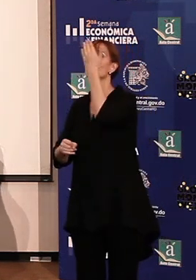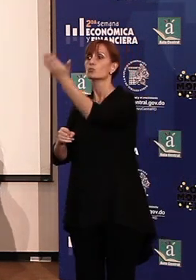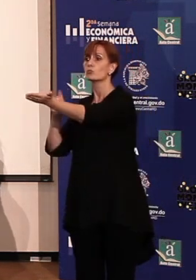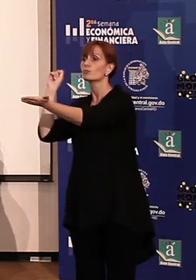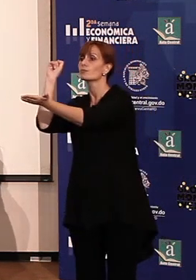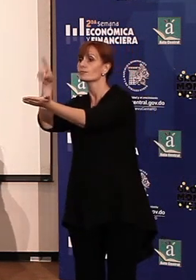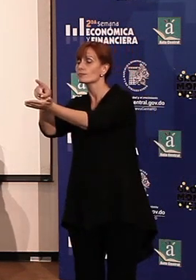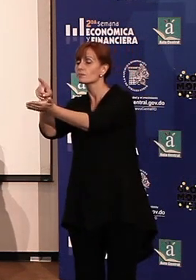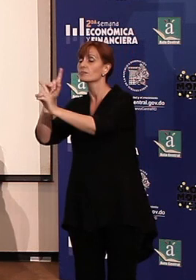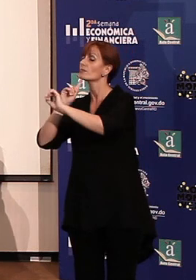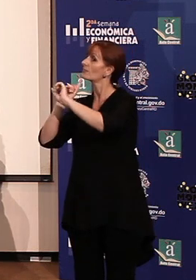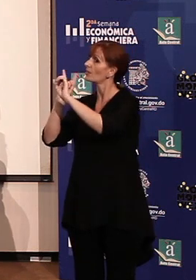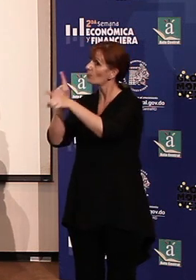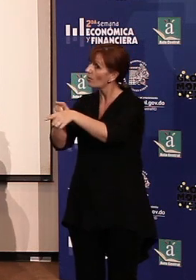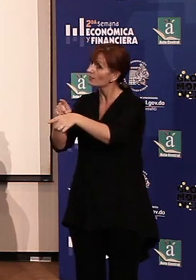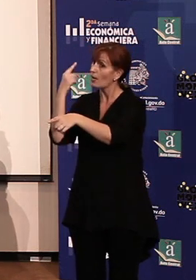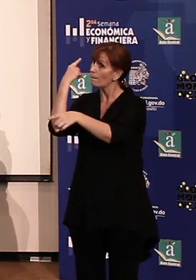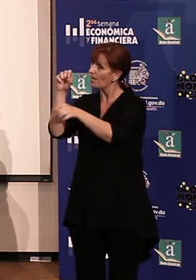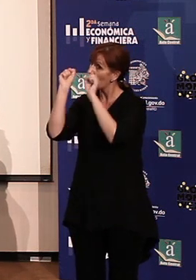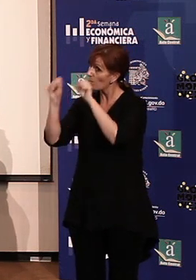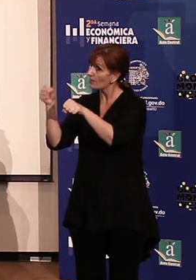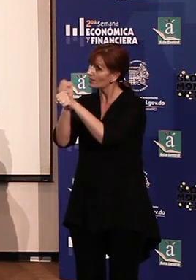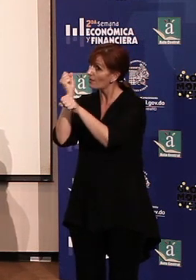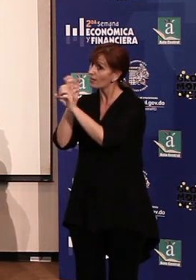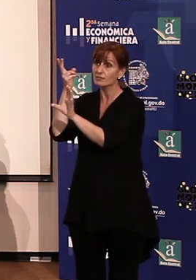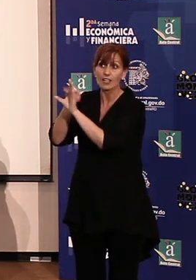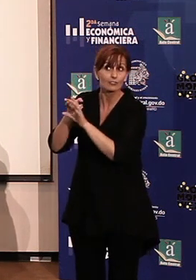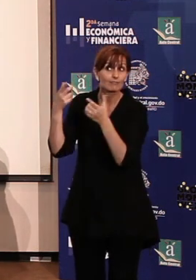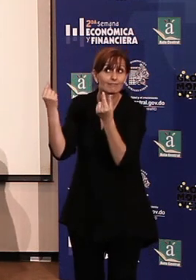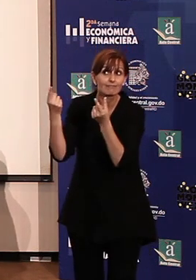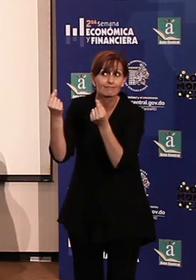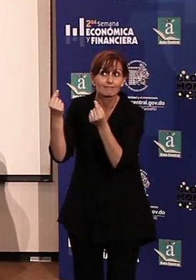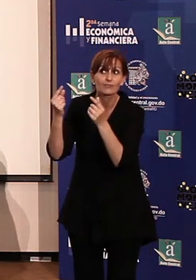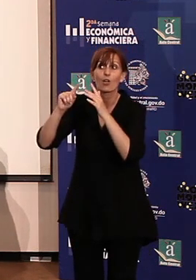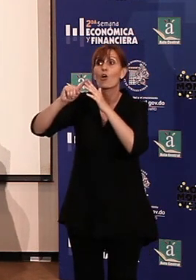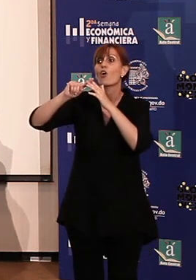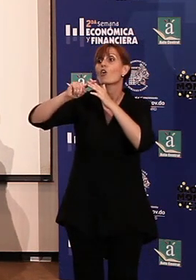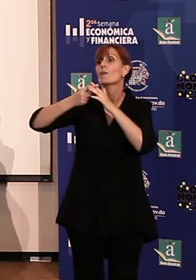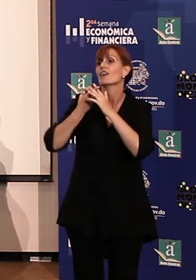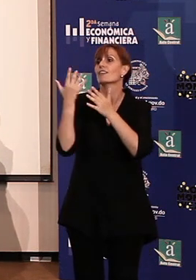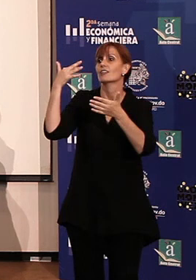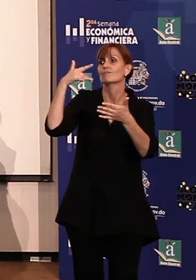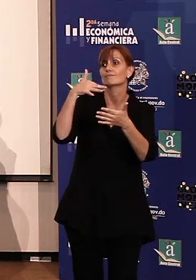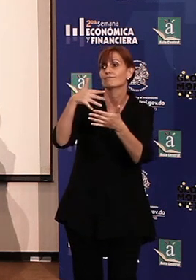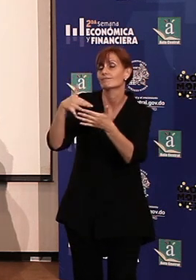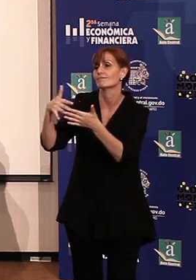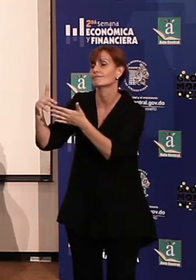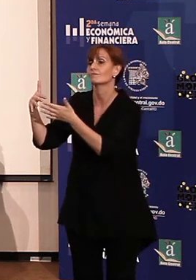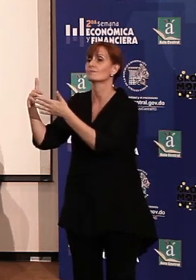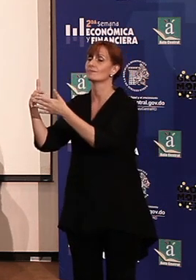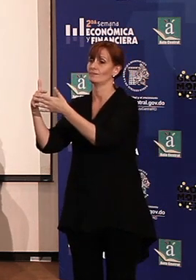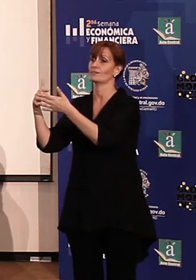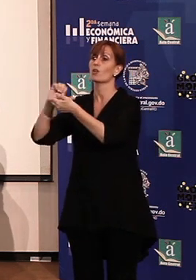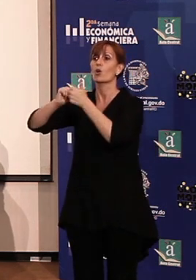inmediata para ingresar al mercado laboral es iniciar un programa de capacitación corto a través de educación